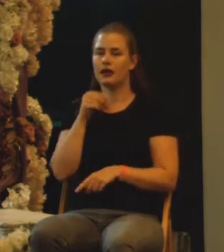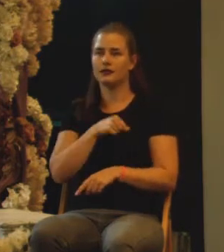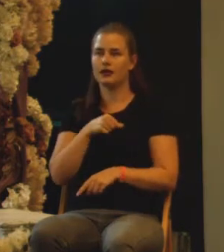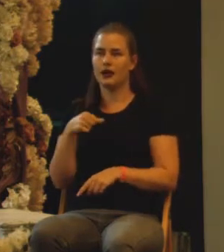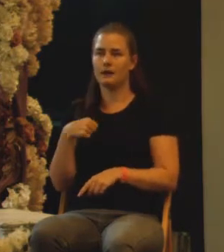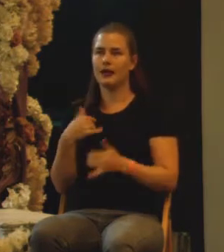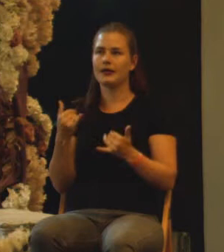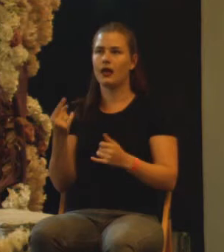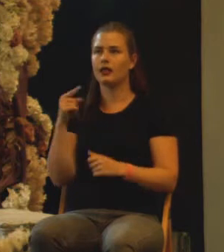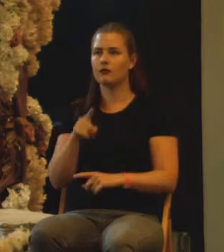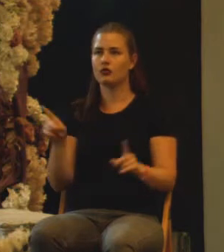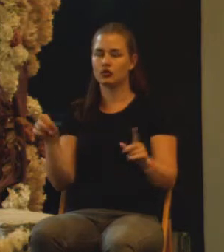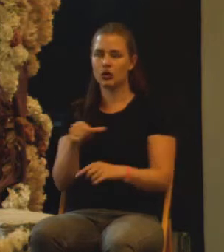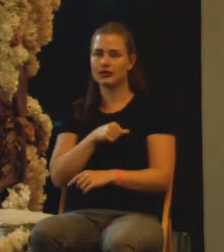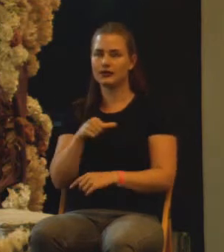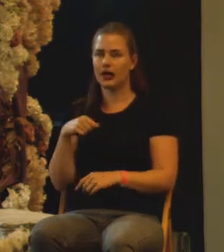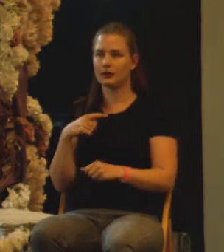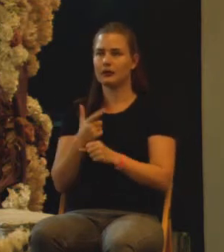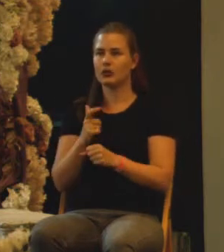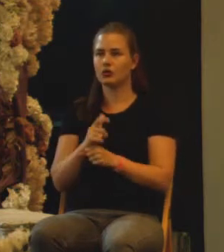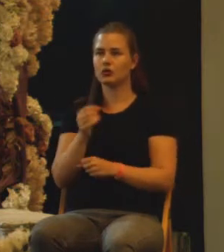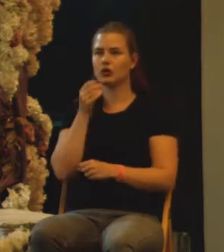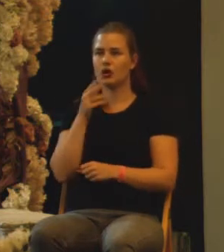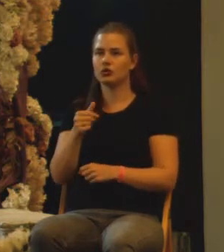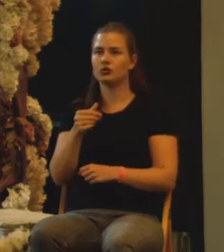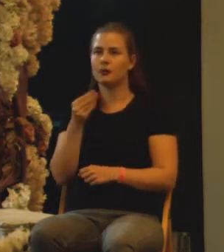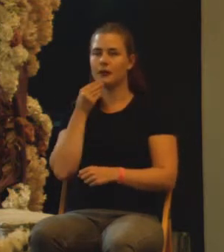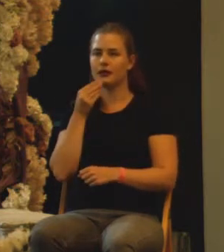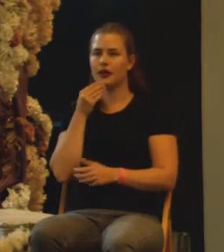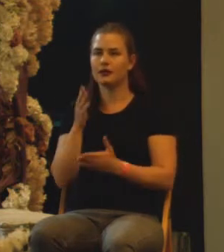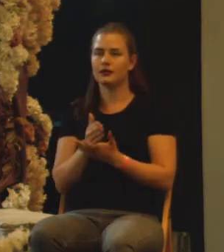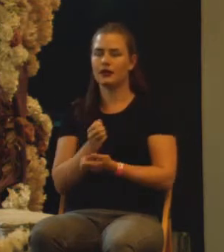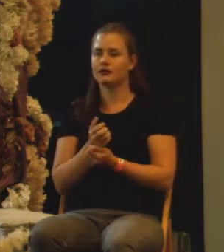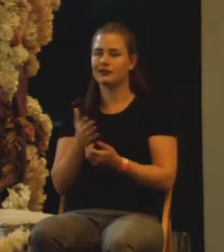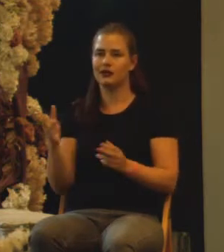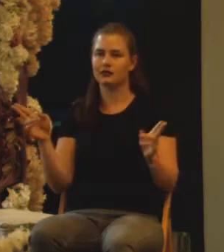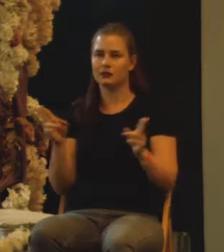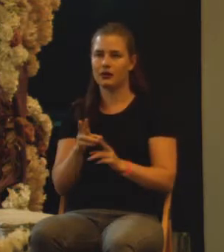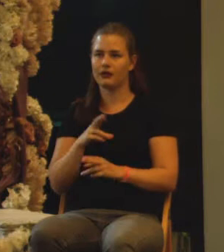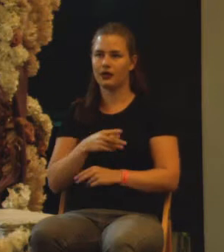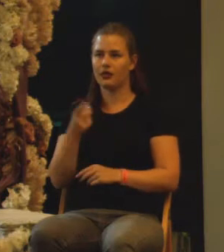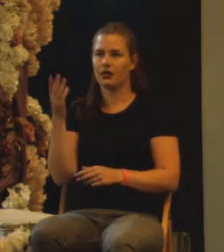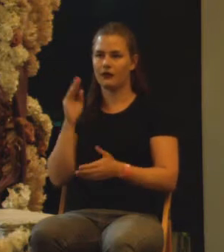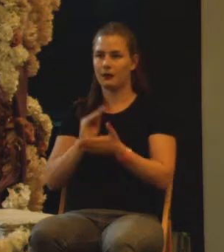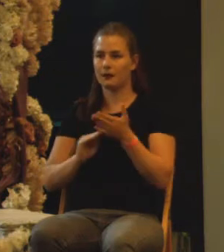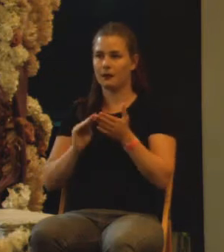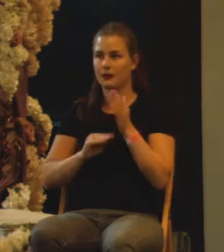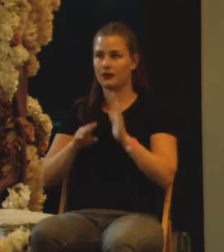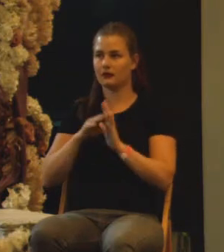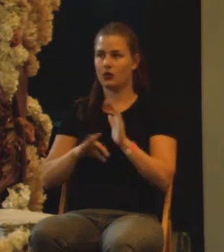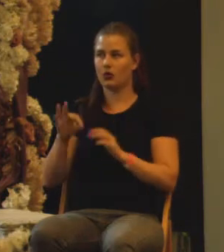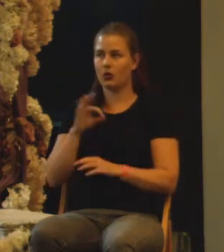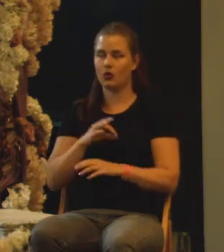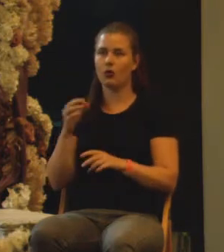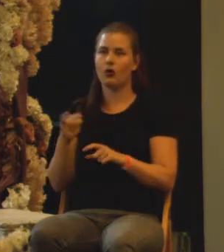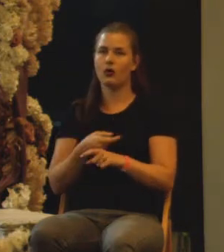Для того, чтобы самим очень здорово питаться, есть несколько принципов. Я вот совсем недавно писала публикацию про овощи.